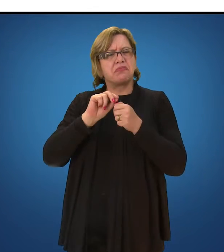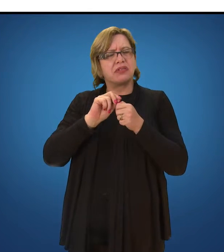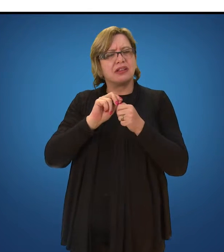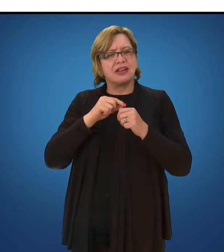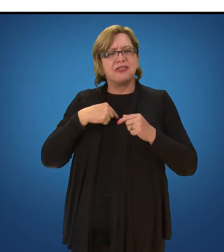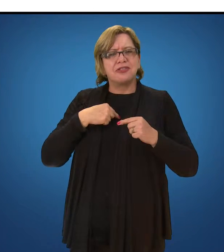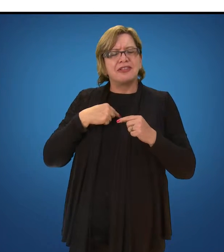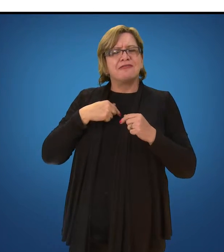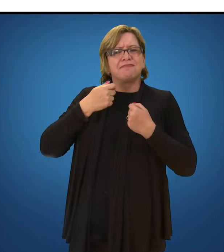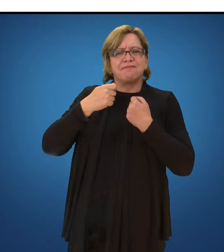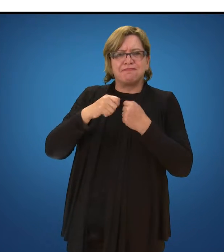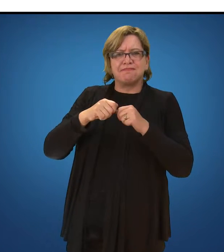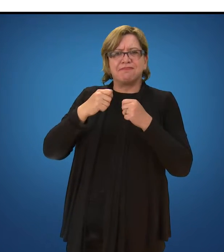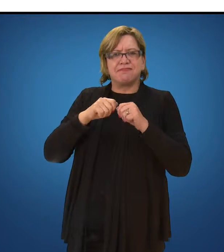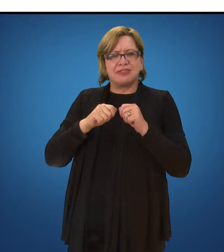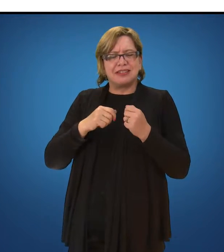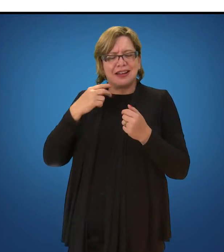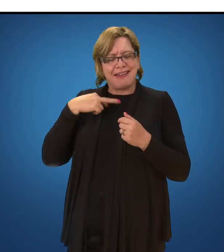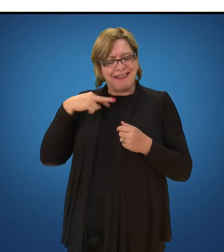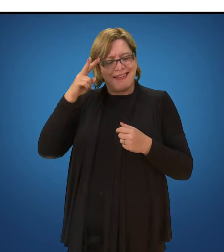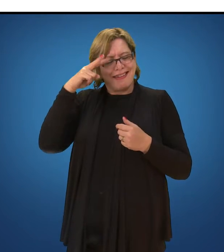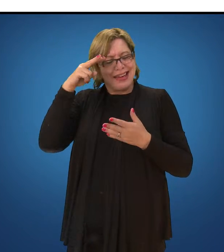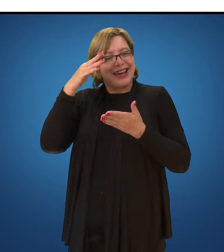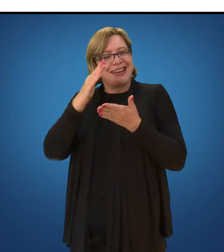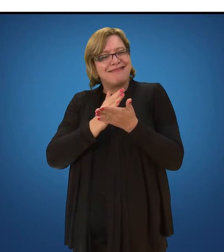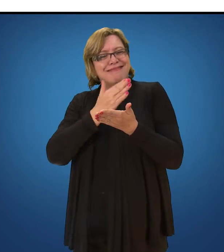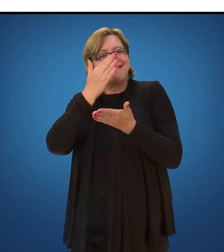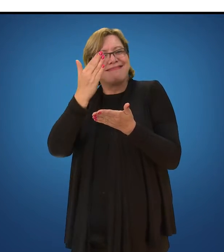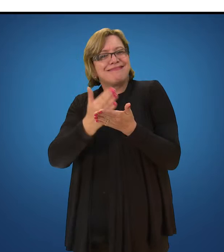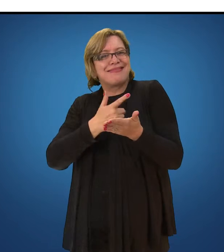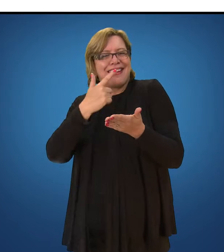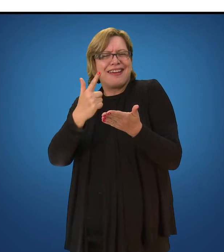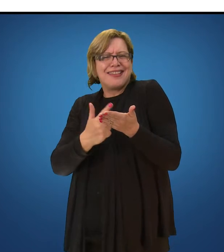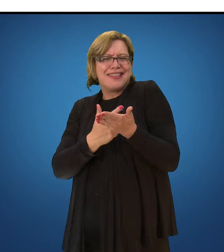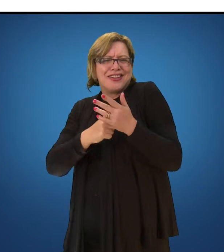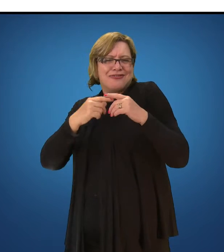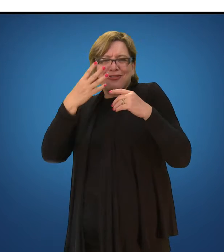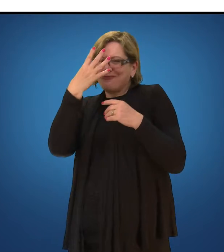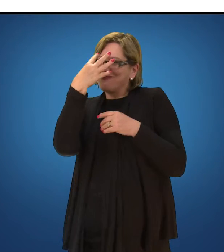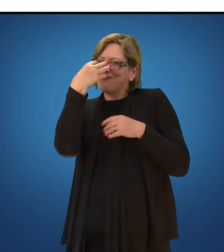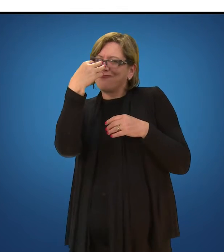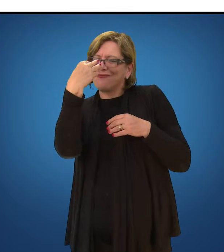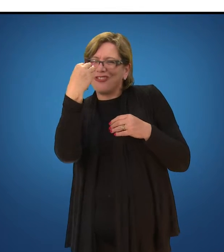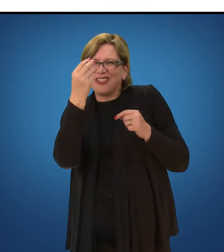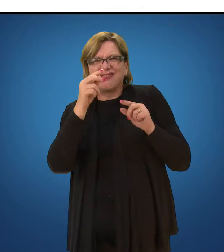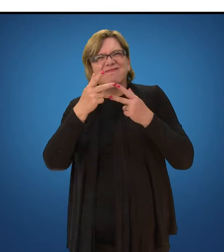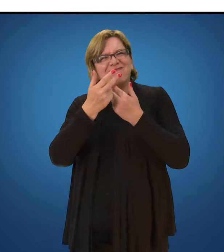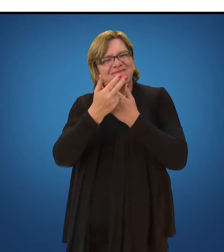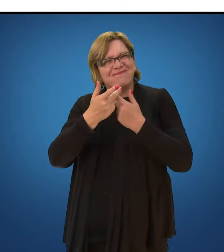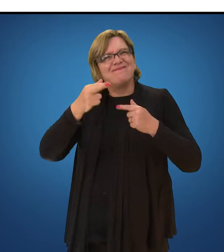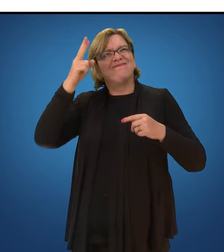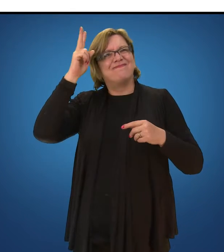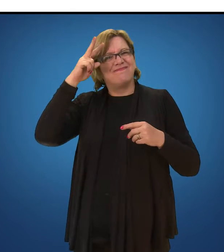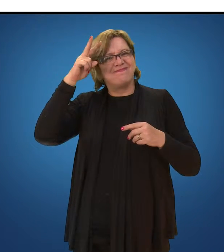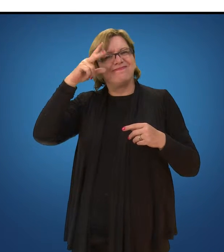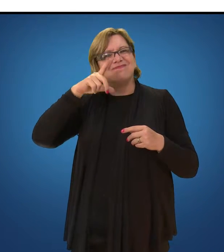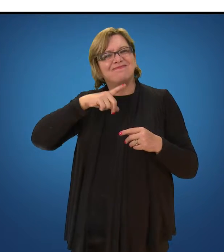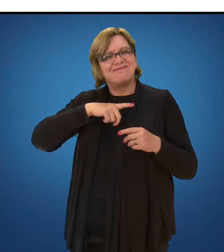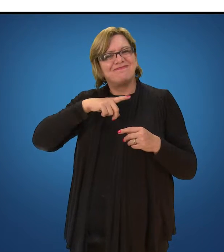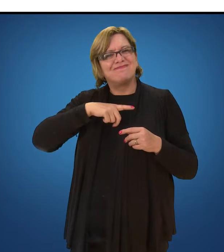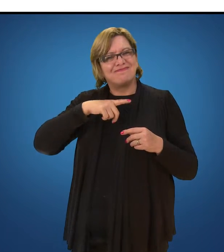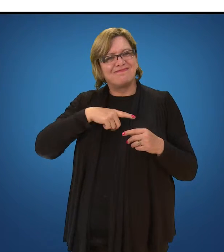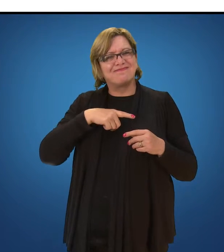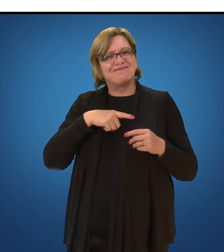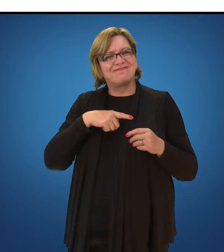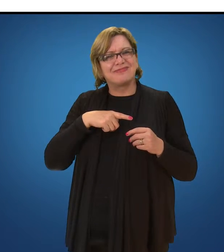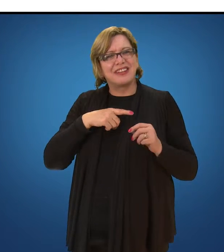exemplo, retornar a cadernos, livros, fotografias, registros diversos que você tem.